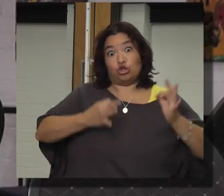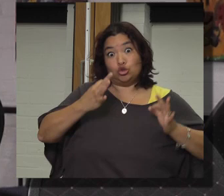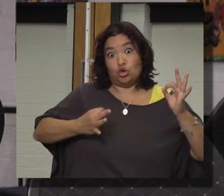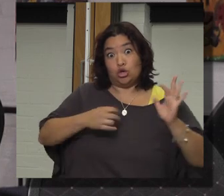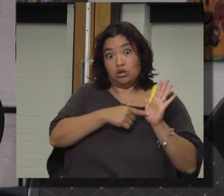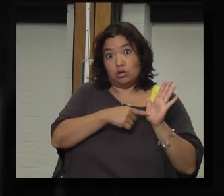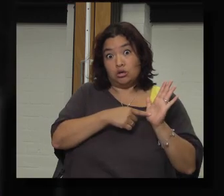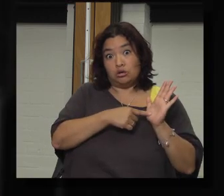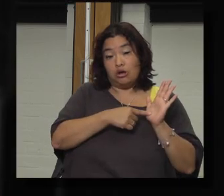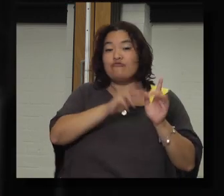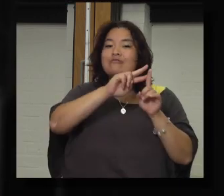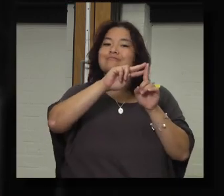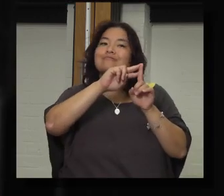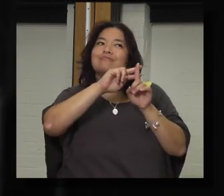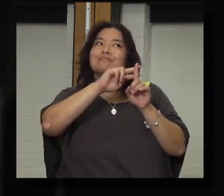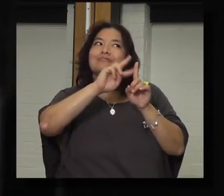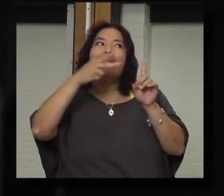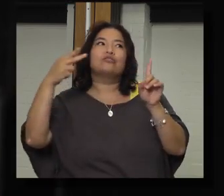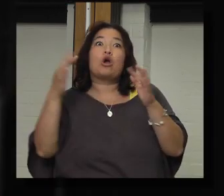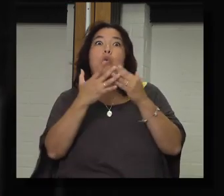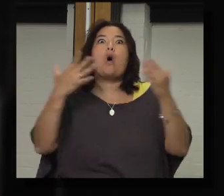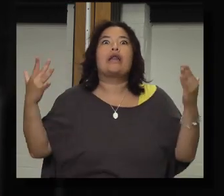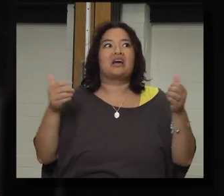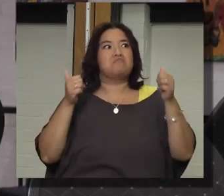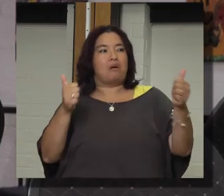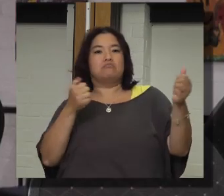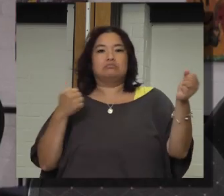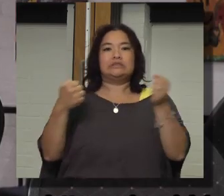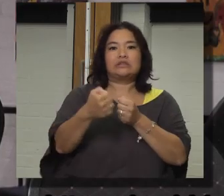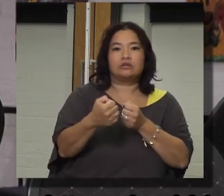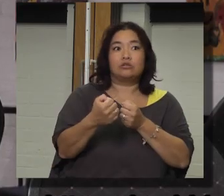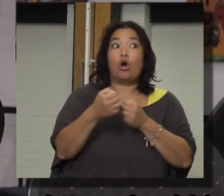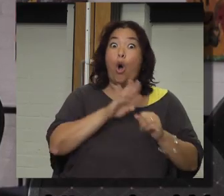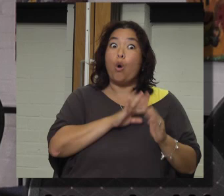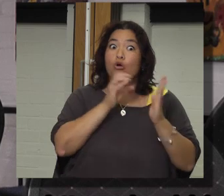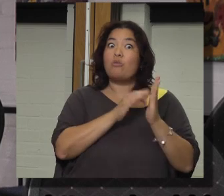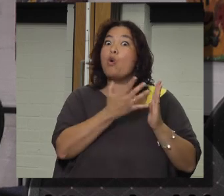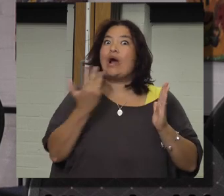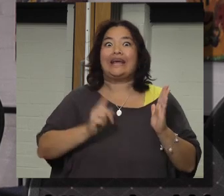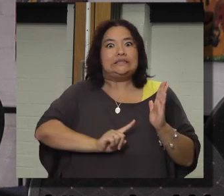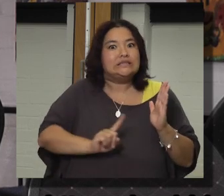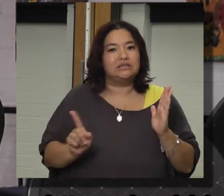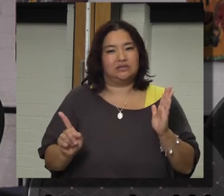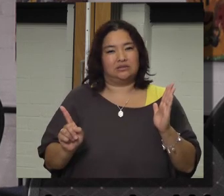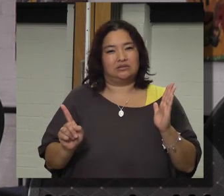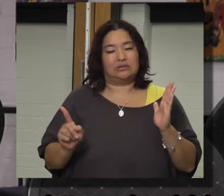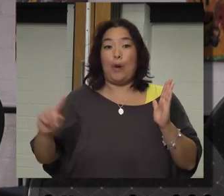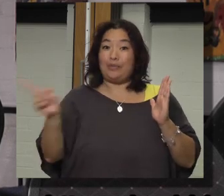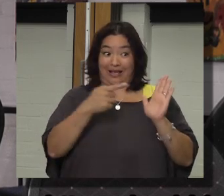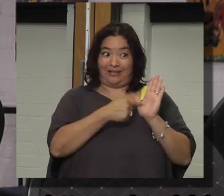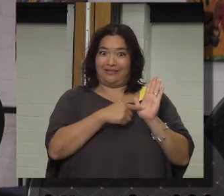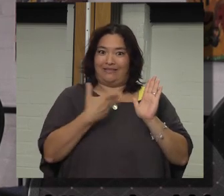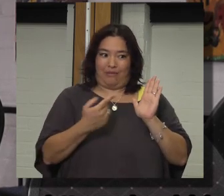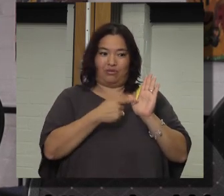teletalken goed is om in te zetten. En vooral ook wanneer niet. En daarmee kan je het gesprek aangaan met bijvoorbeeld het